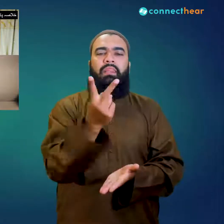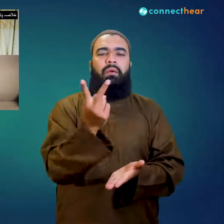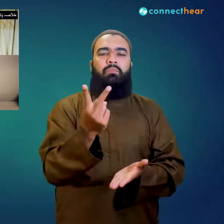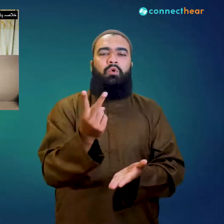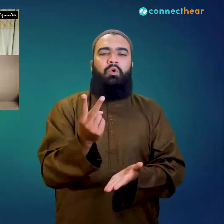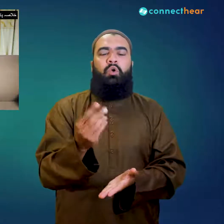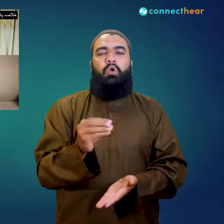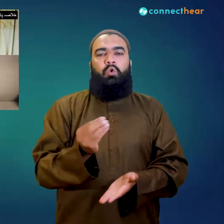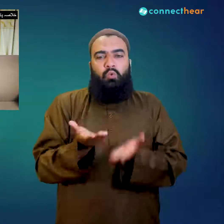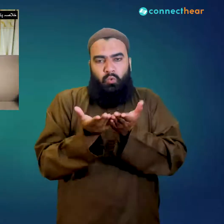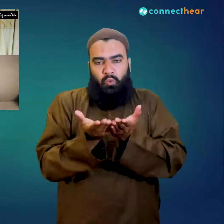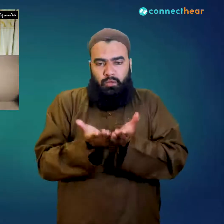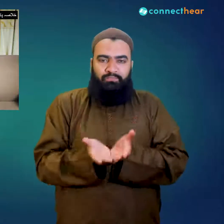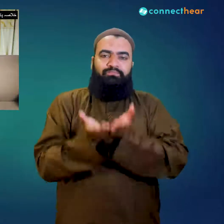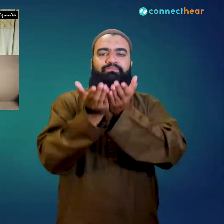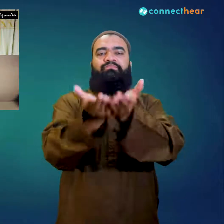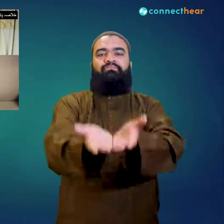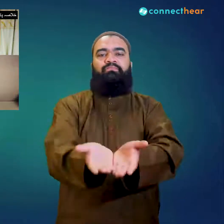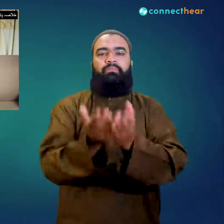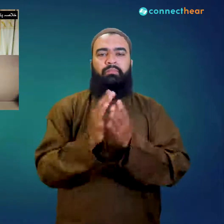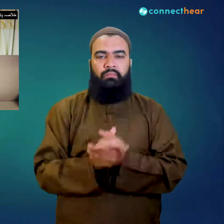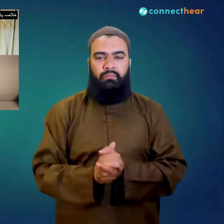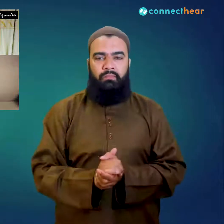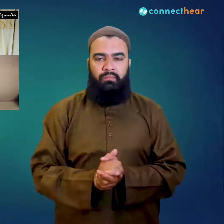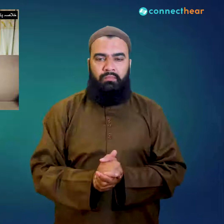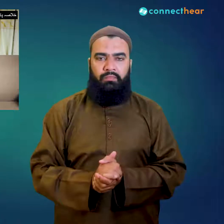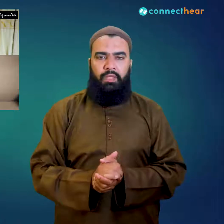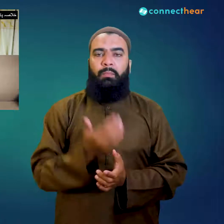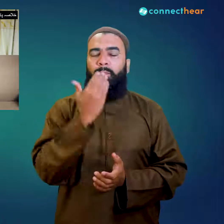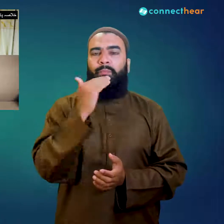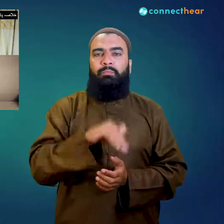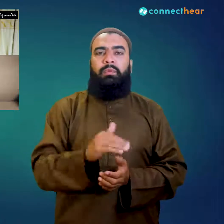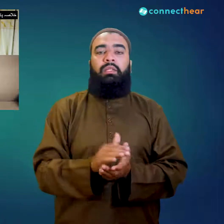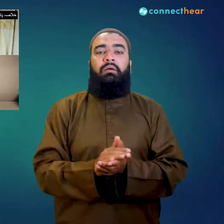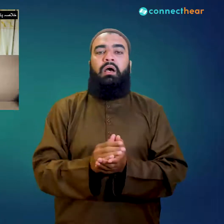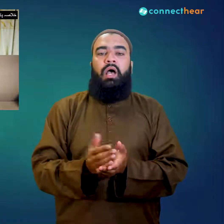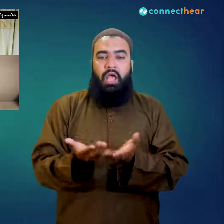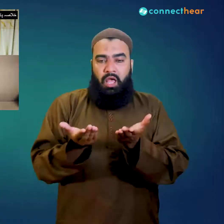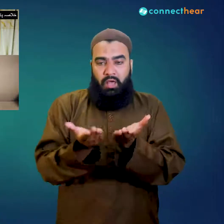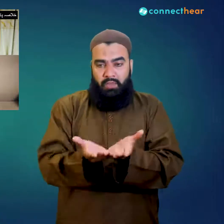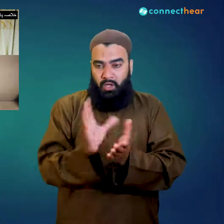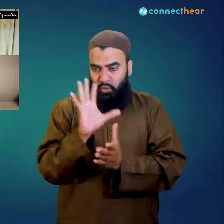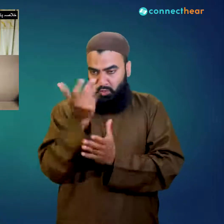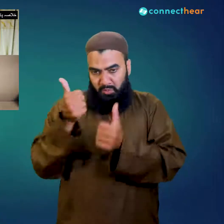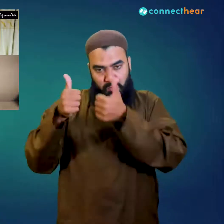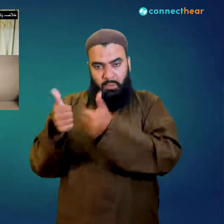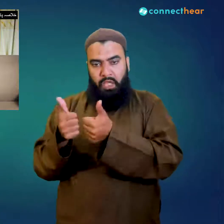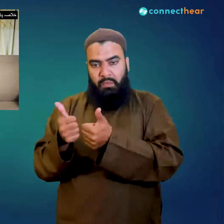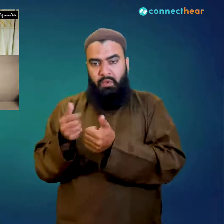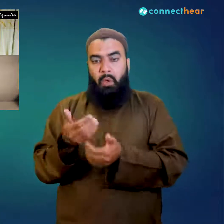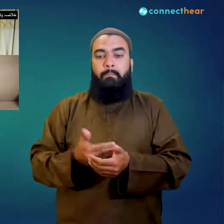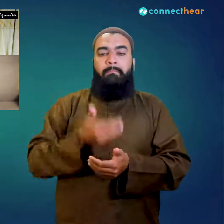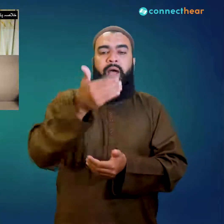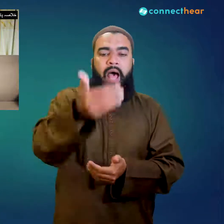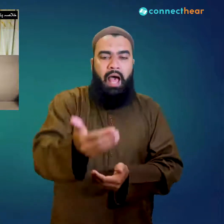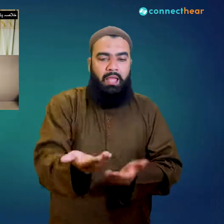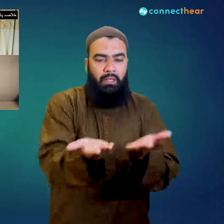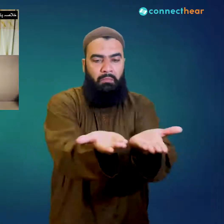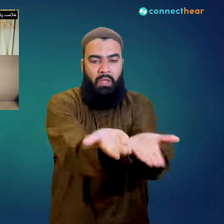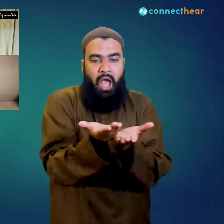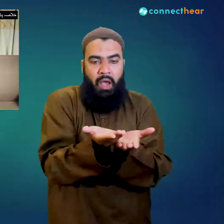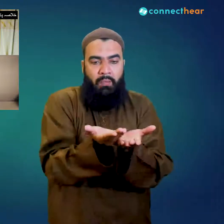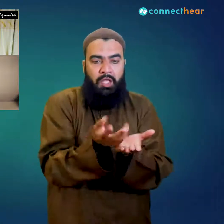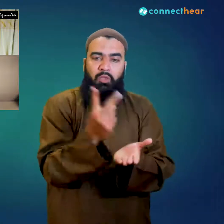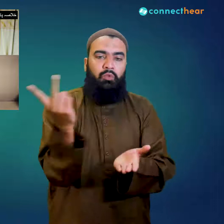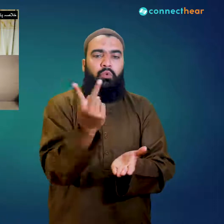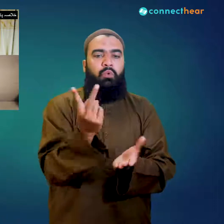ہے کہ اے ہمارے رب، ہماری دنیا بھی اچھی بنا دیجئے اور ہماری آخرت بھی اچھی بنا دیجئے، اور ہمیں آگ کے عذاب سے